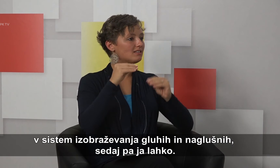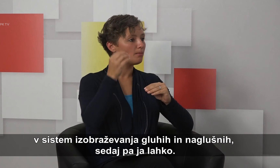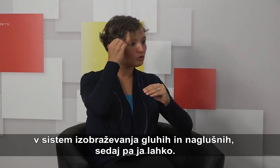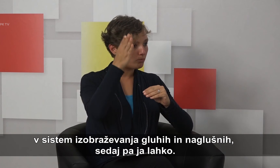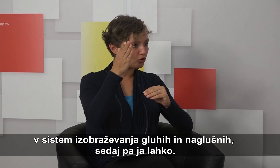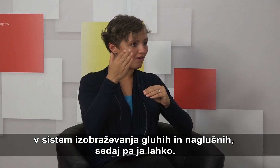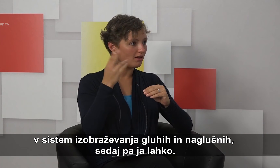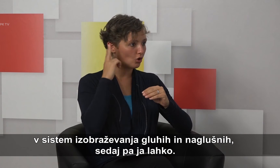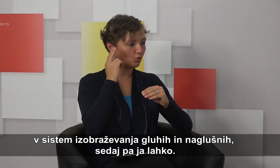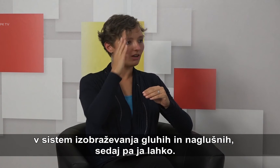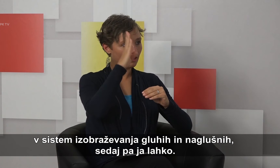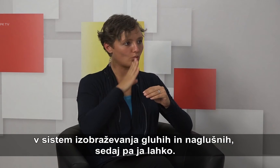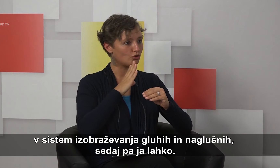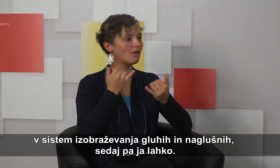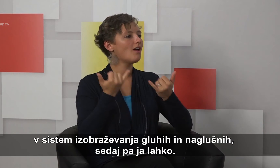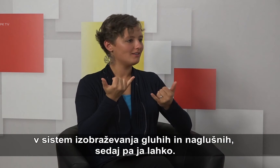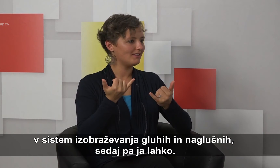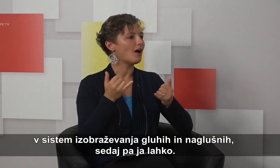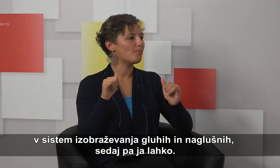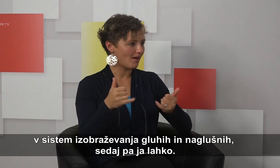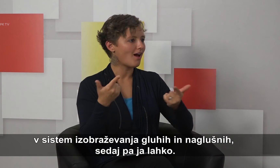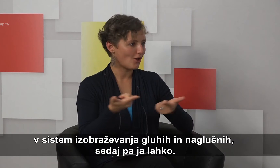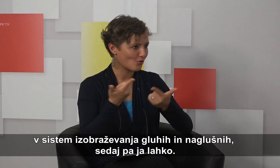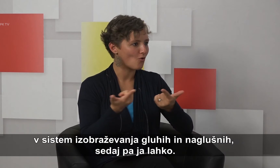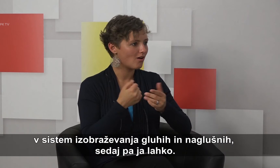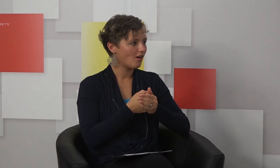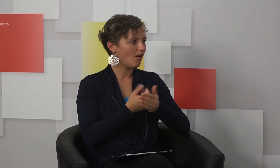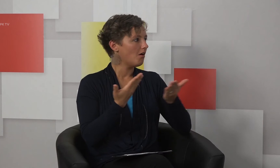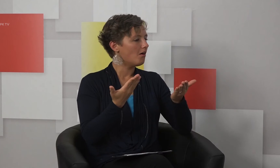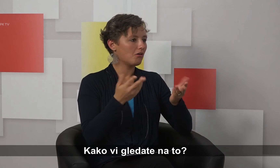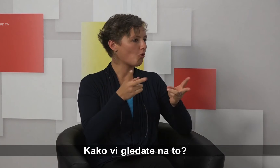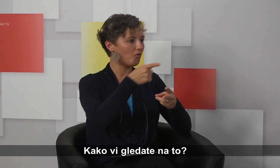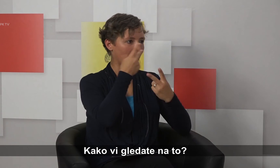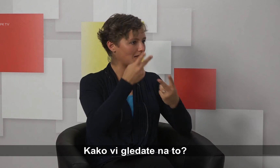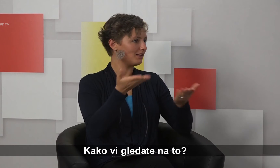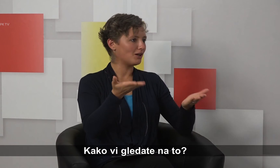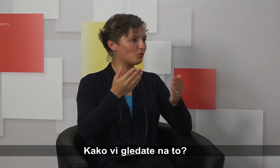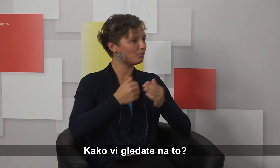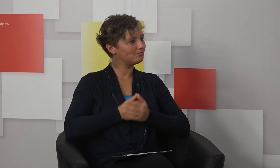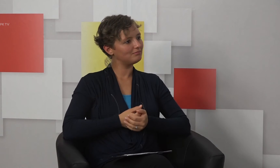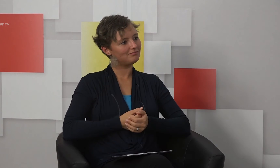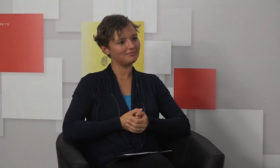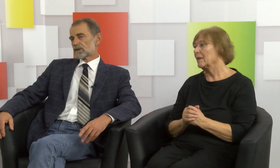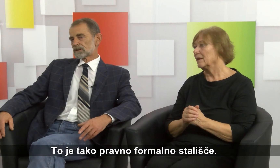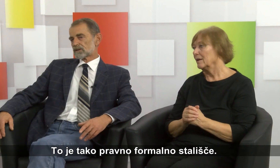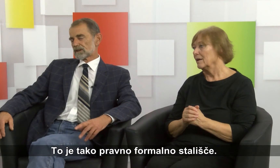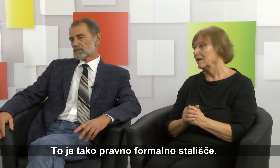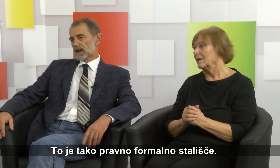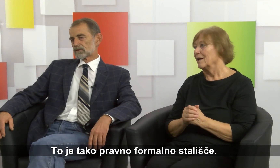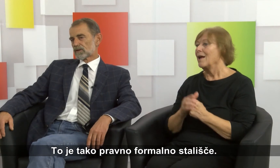sistem izobraževanja gluhih in naglušnih. Sedaj pa ja lahko. Kako vi gledate na to? To je tako, ne, to je pravno